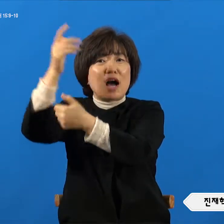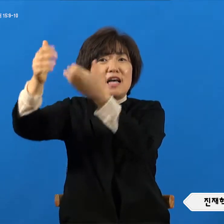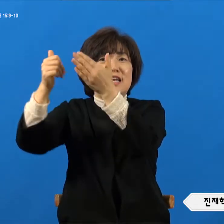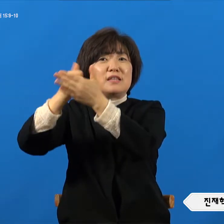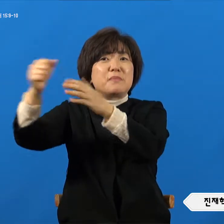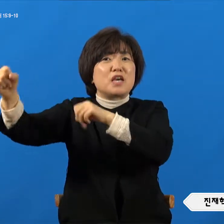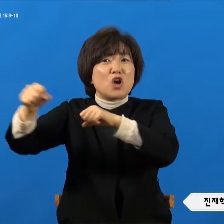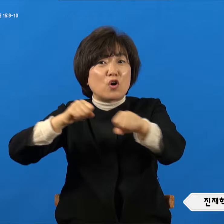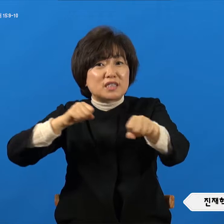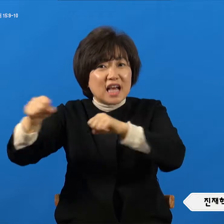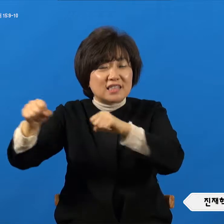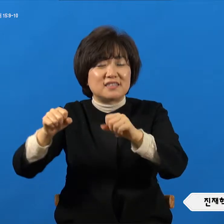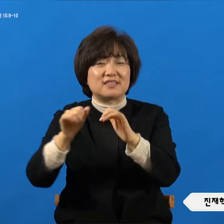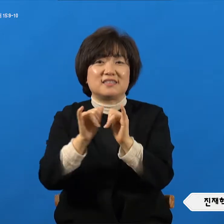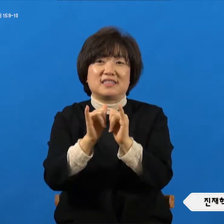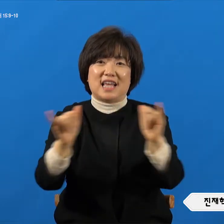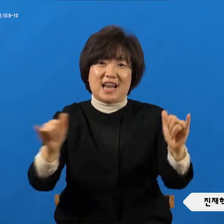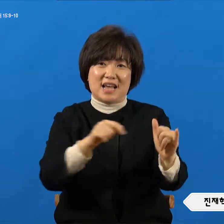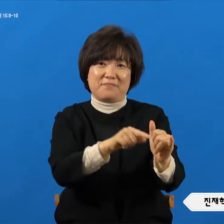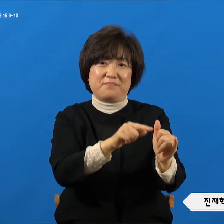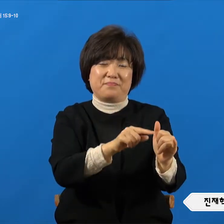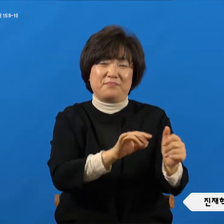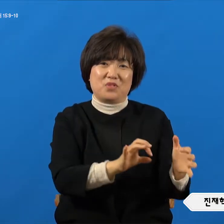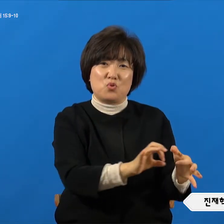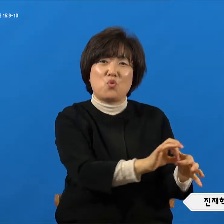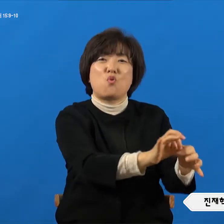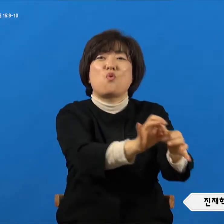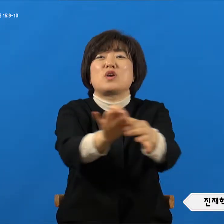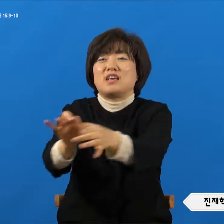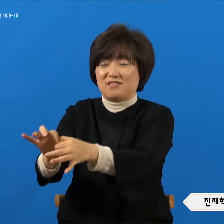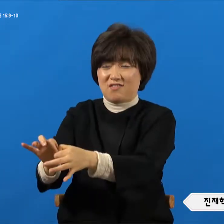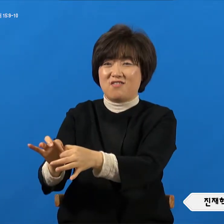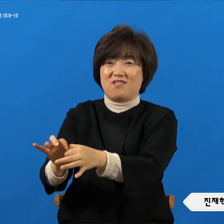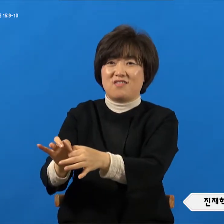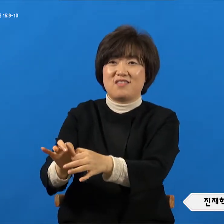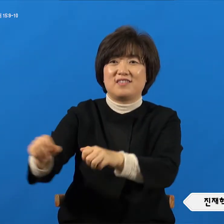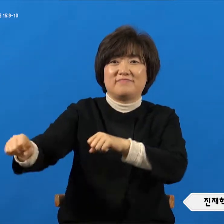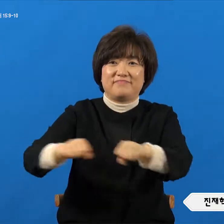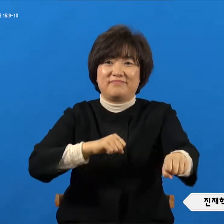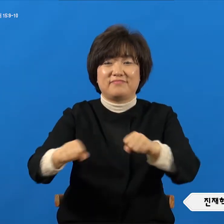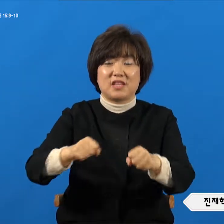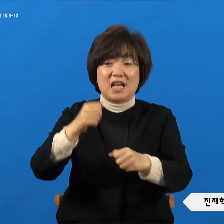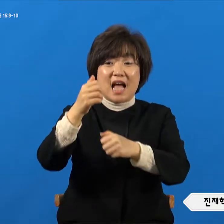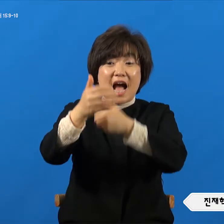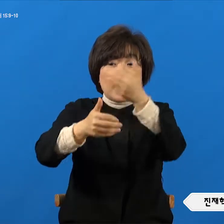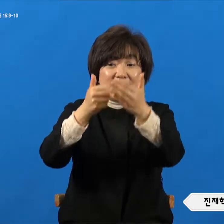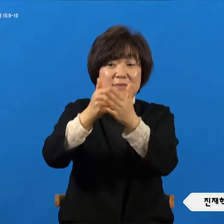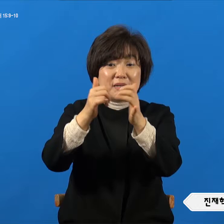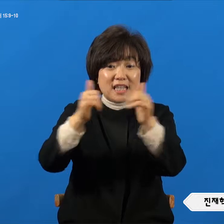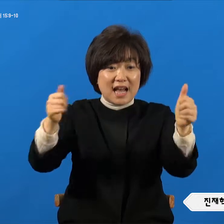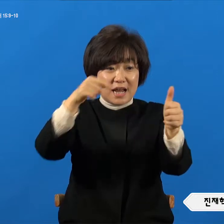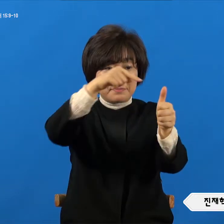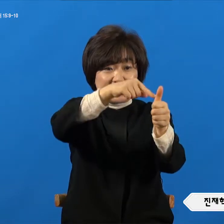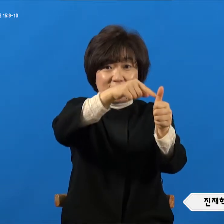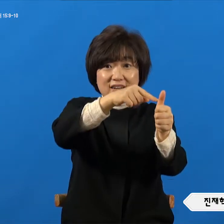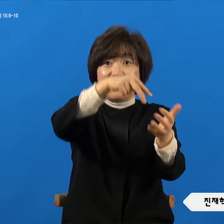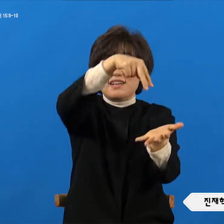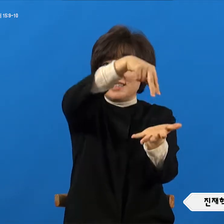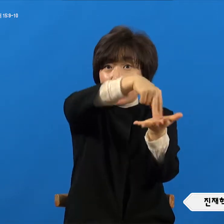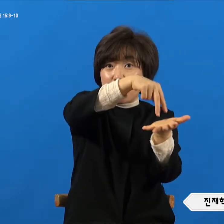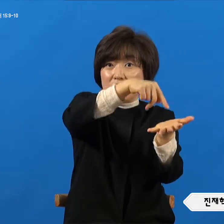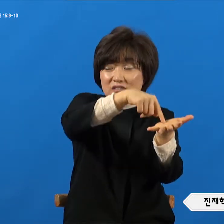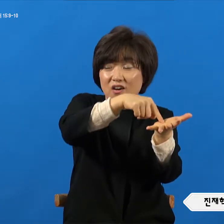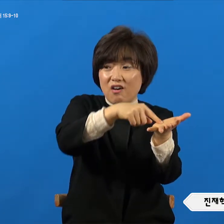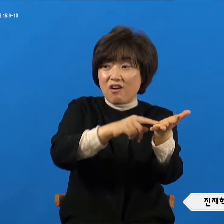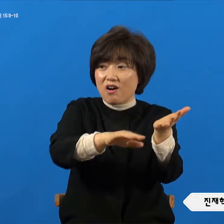사람을 통해서 이루어집니다. 하나님의 사람들을 세워서 민족을 치유합니다.